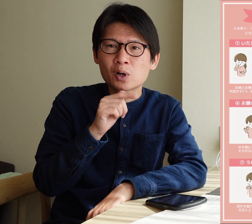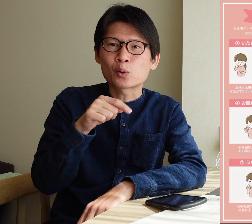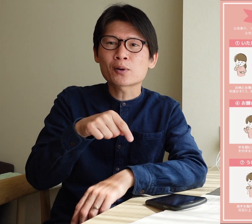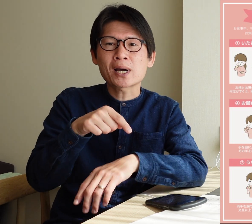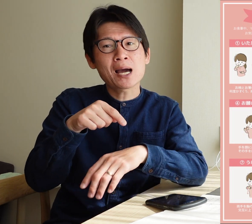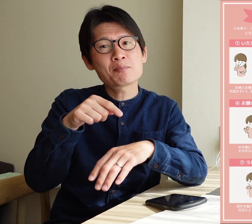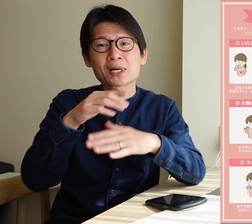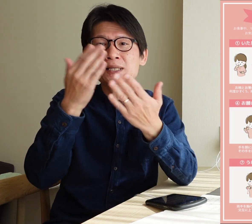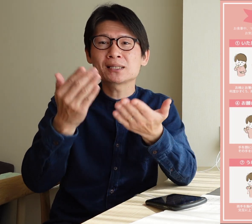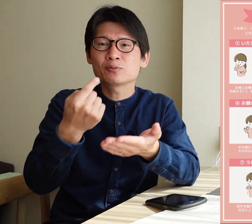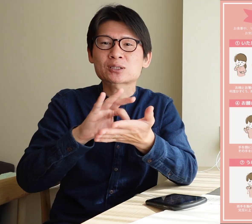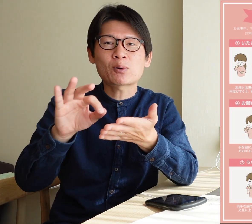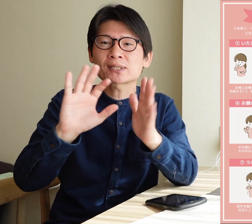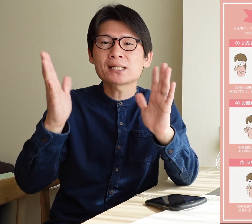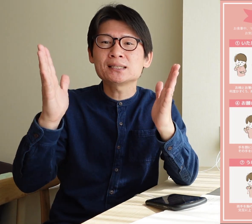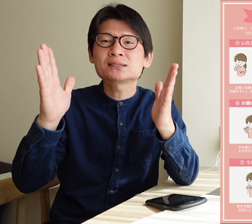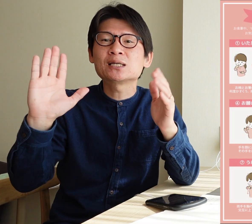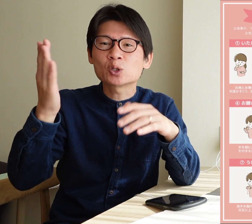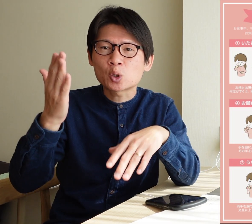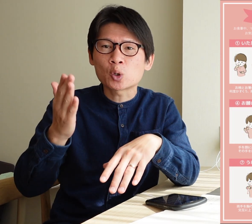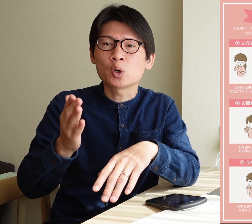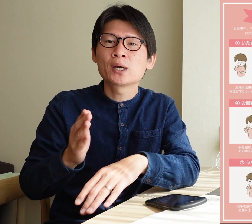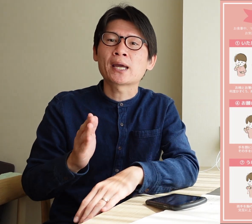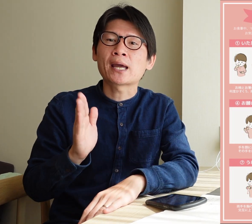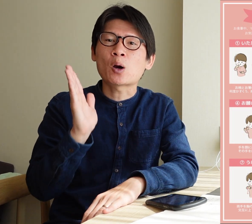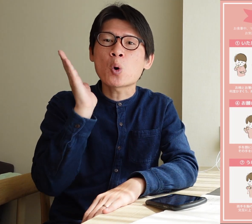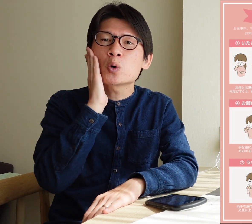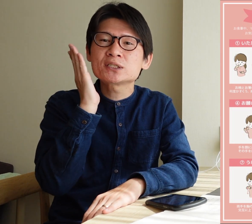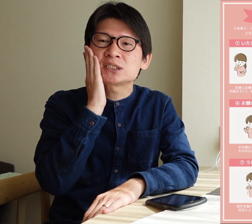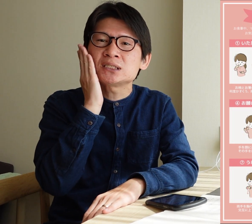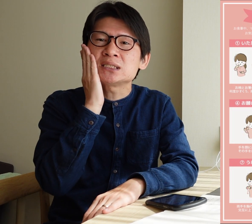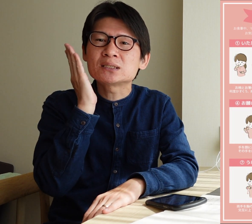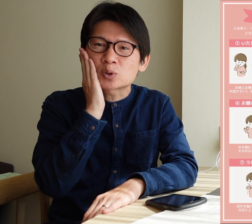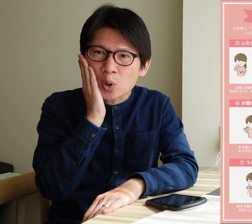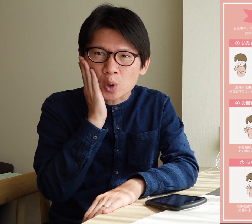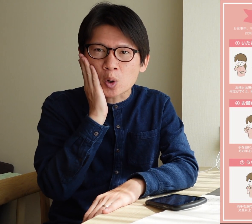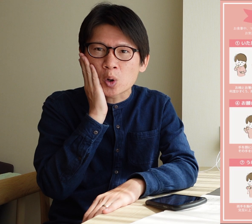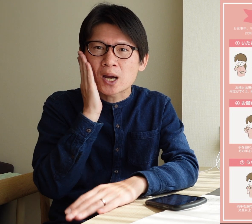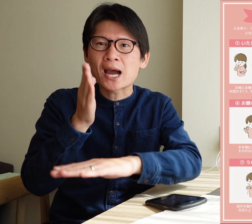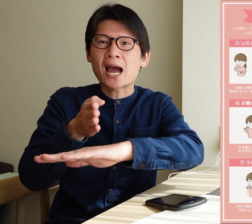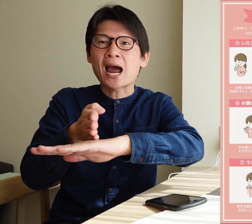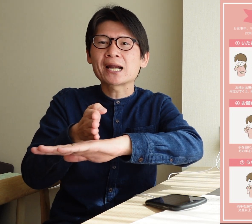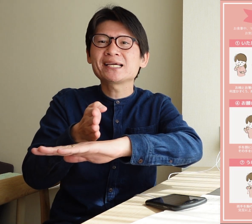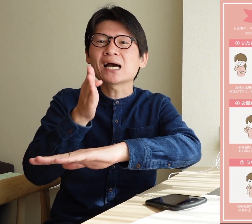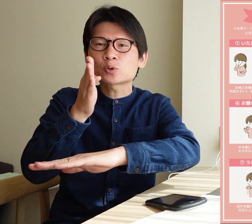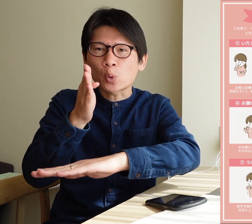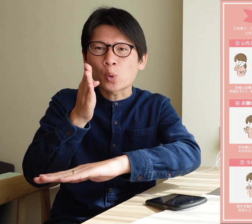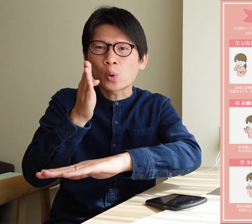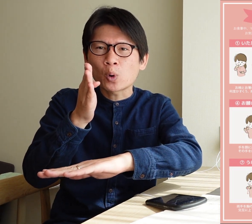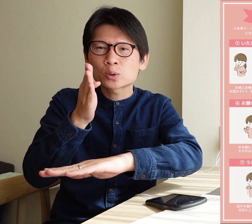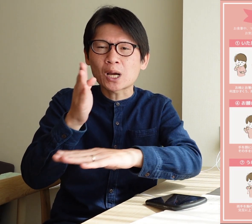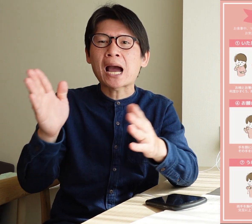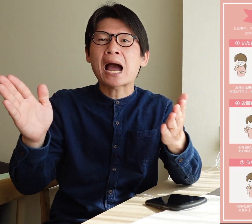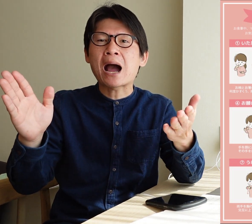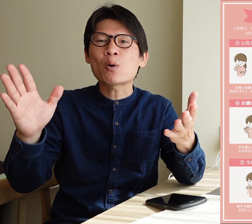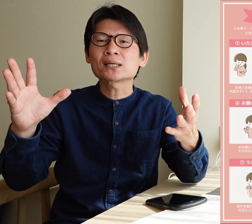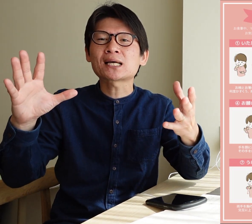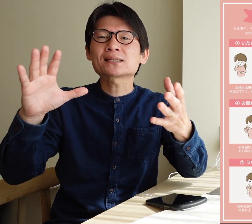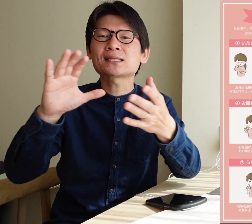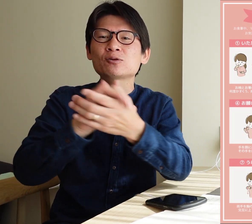これはあんまり使わないんですけど、おいしいとありがとうと合わさってるん